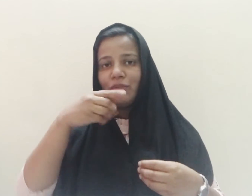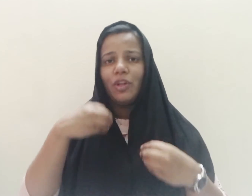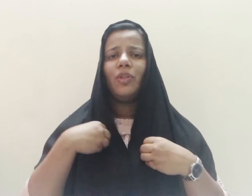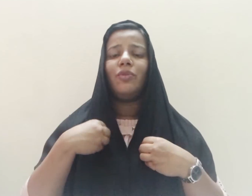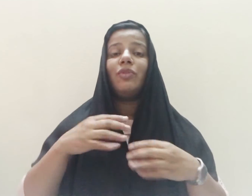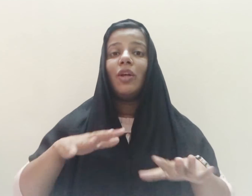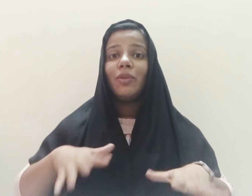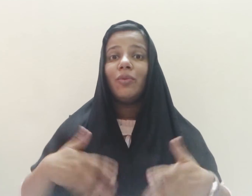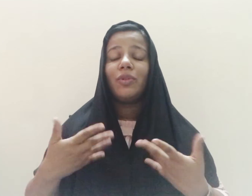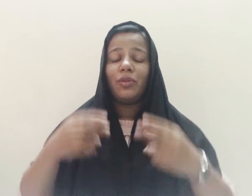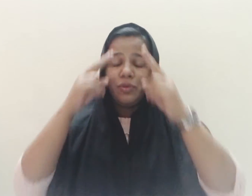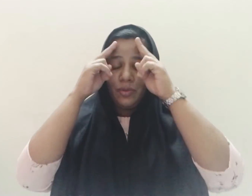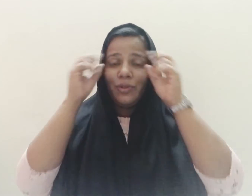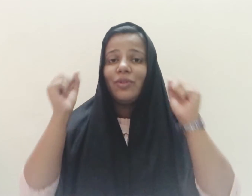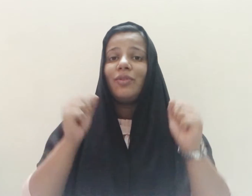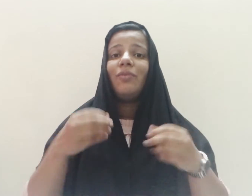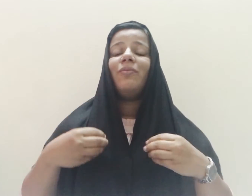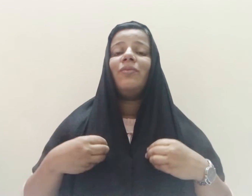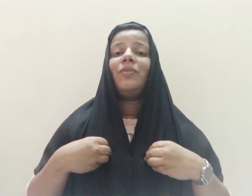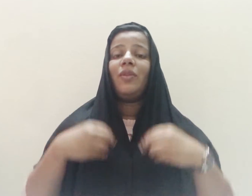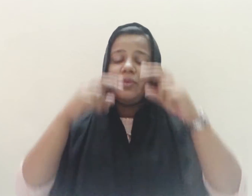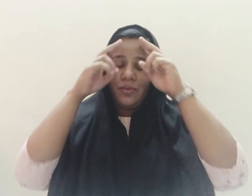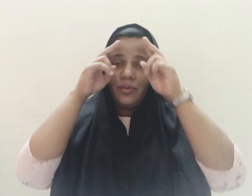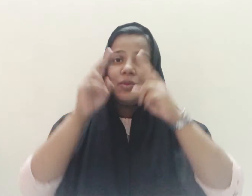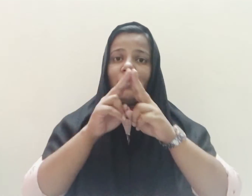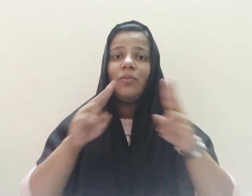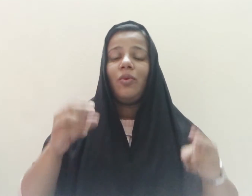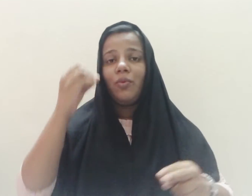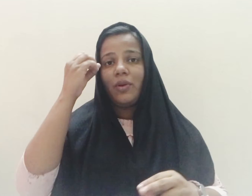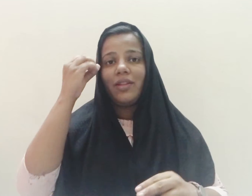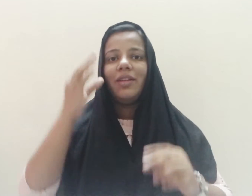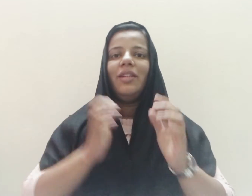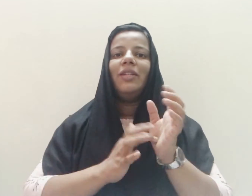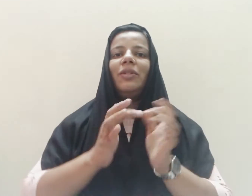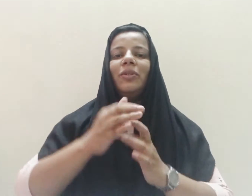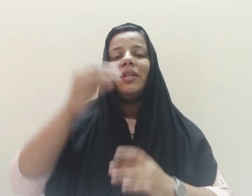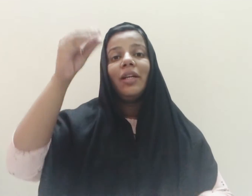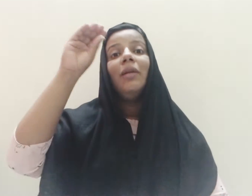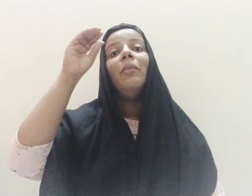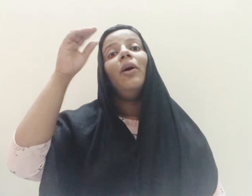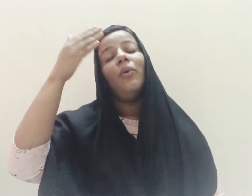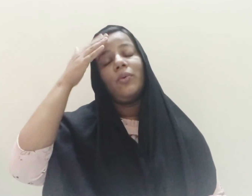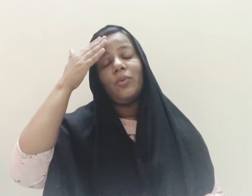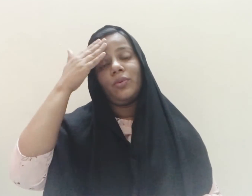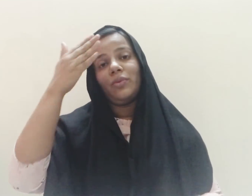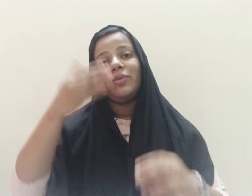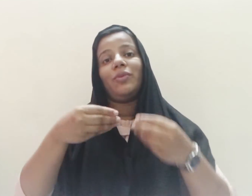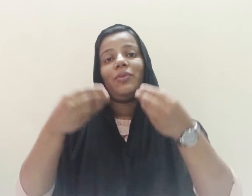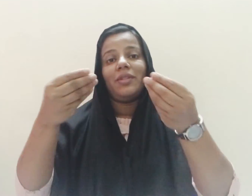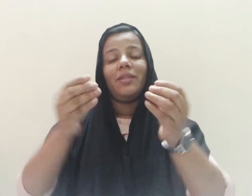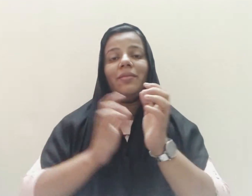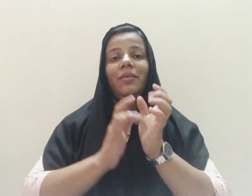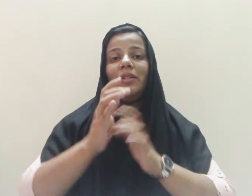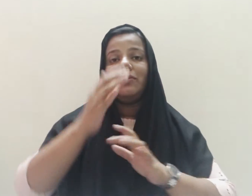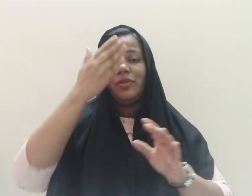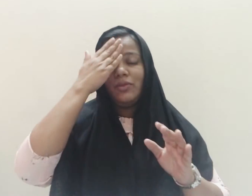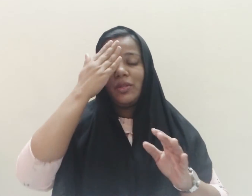സൗഖ്യം തന്നു, സന്തോഷം തന്നു, സ്വസ്ഥത തന്നു, സമാധാനത്തോടെ ഉണർത്തിയ ദൈവകൃപയോർത്ത് കർത്താവിന് കരങ്ങളെ ഉയർത്തി സ്തോത്രം പറഞ്ഞുണ്ട്. അപ്പാ